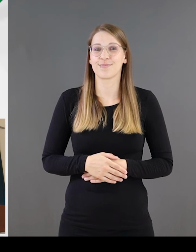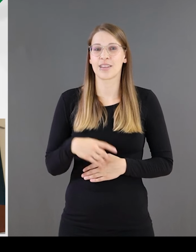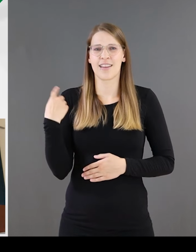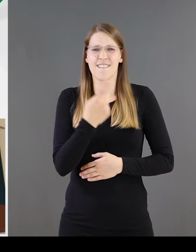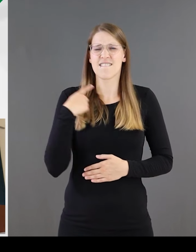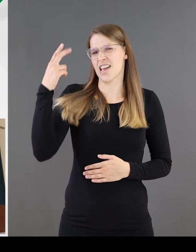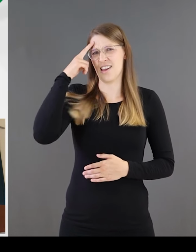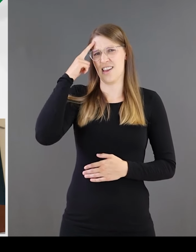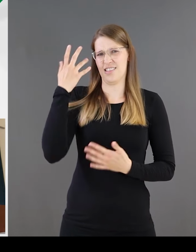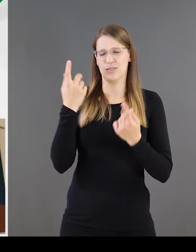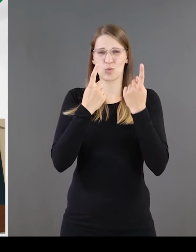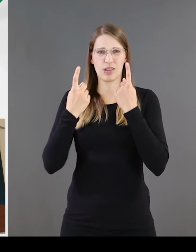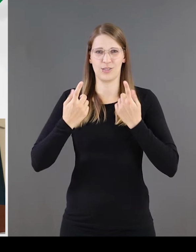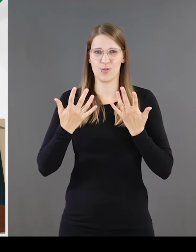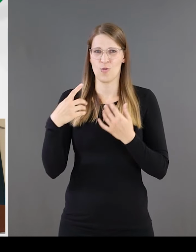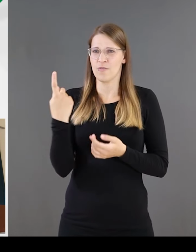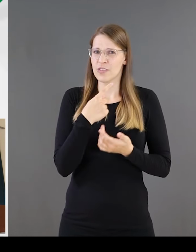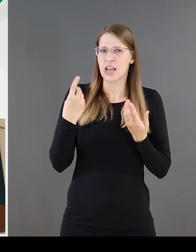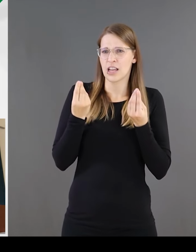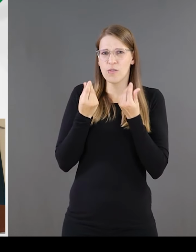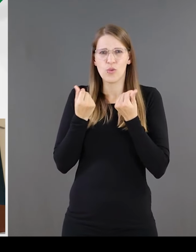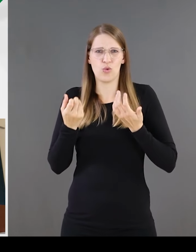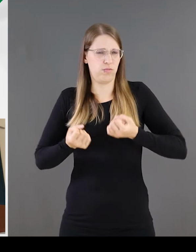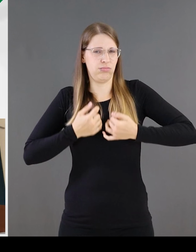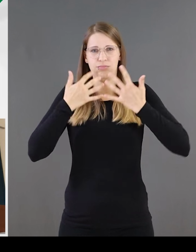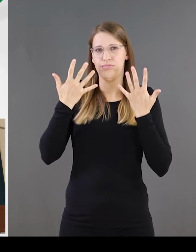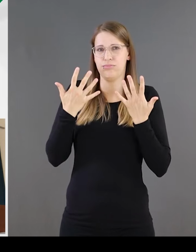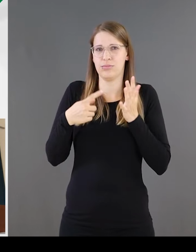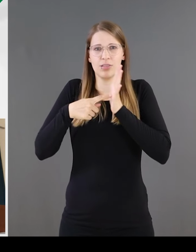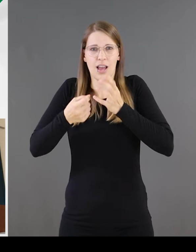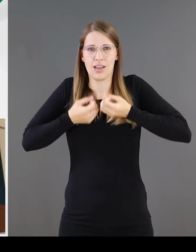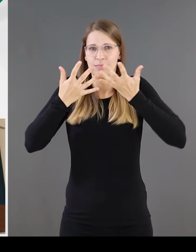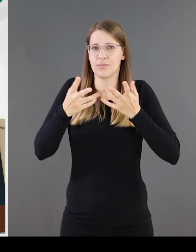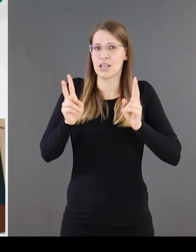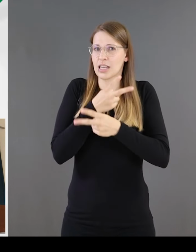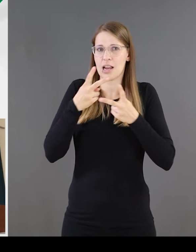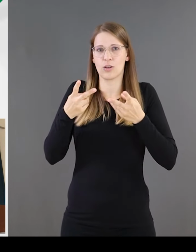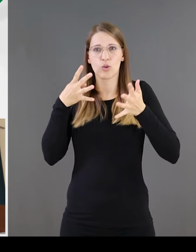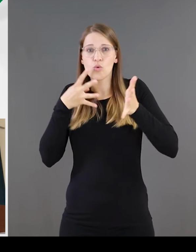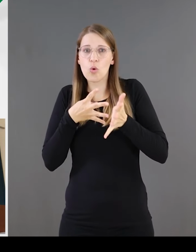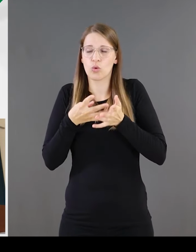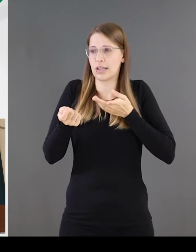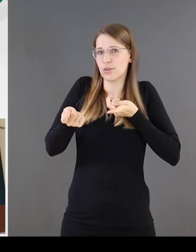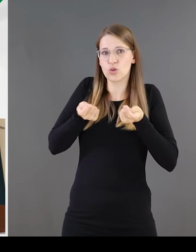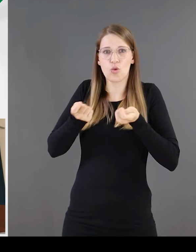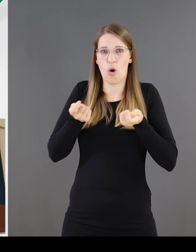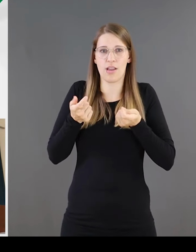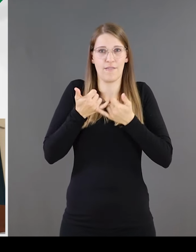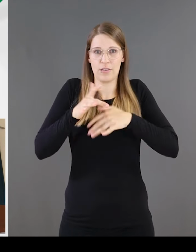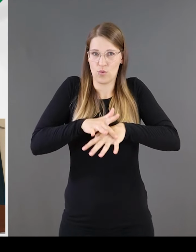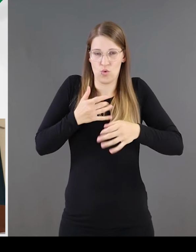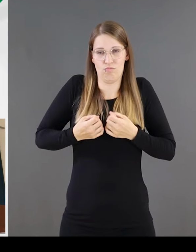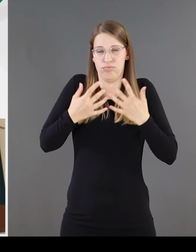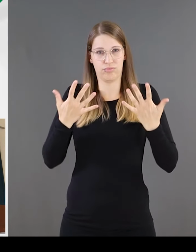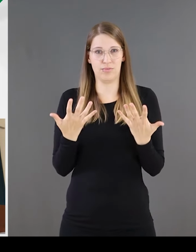Jeder von uns kennt Situationen, in denen wir unseren Gefühlen ausgeliefert waren, in denen wir einfach nicht unter Kontrolle